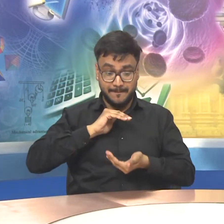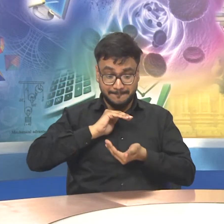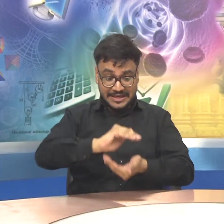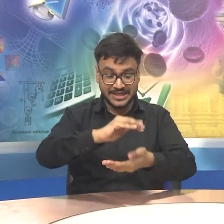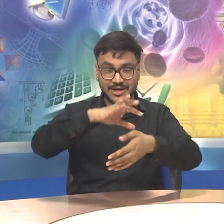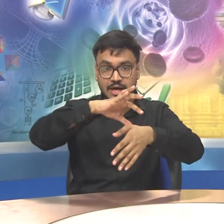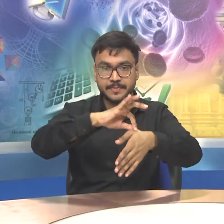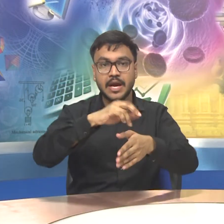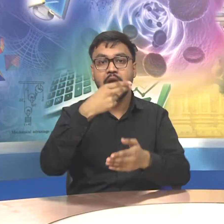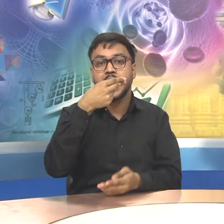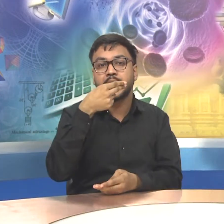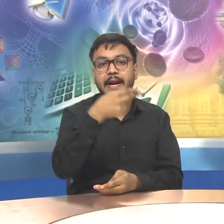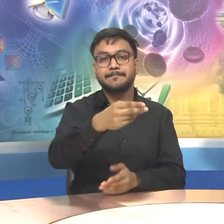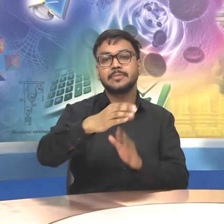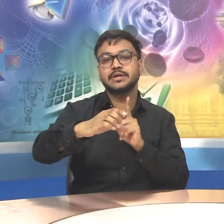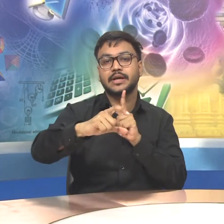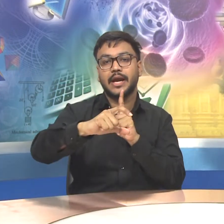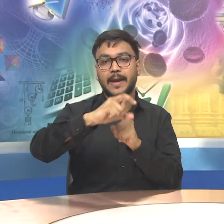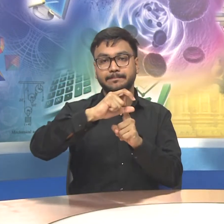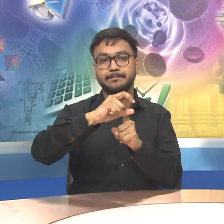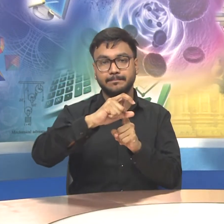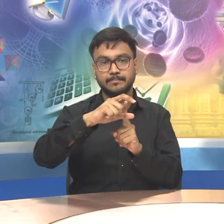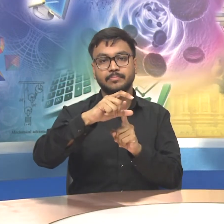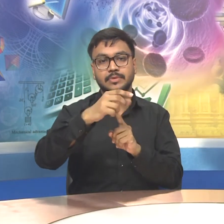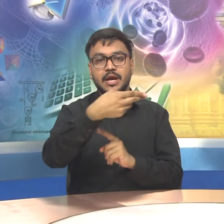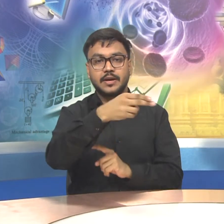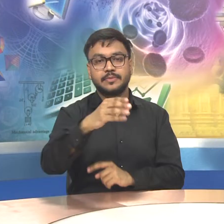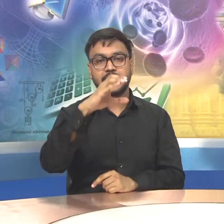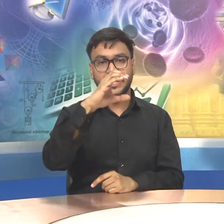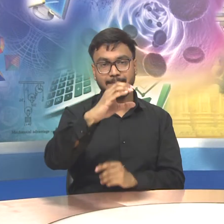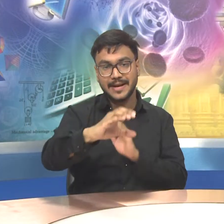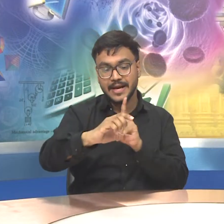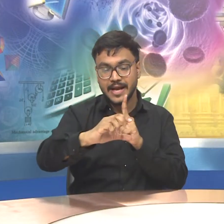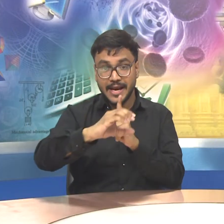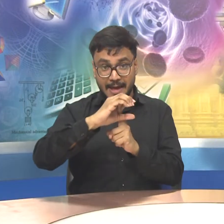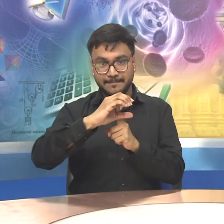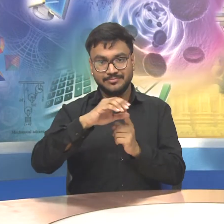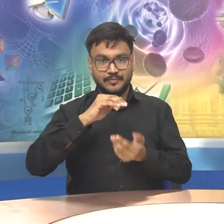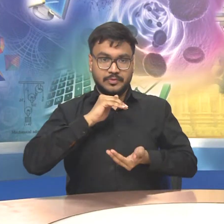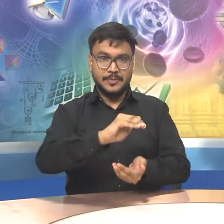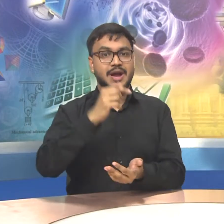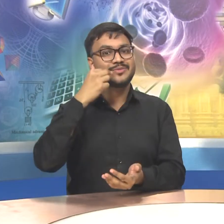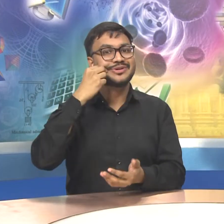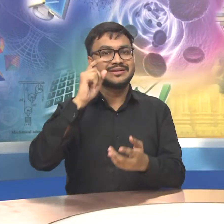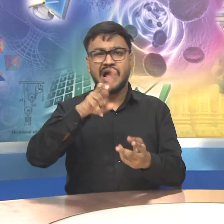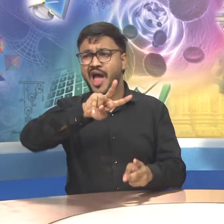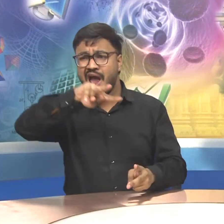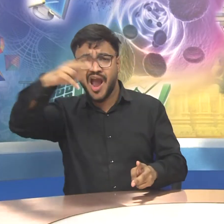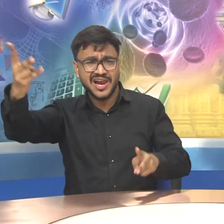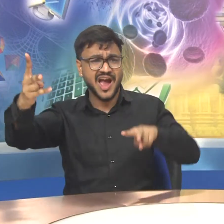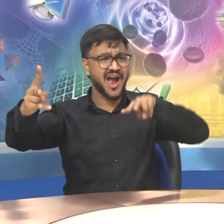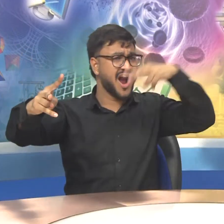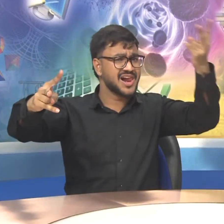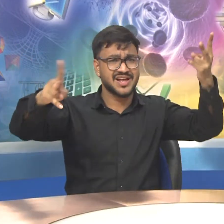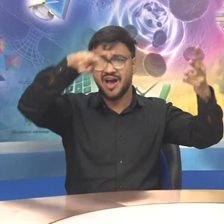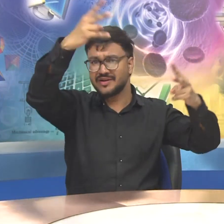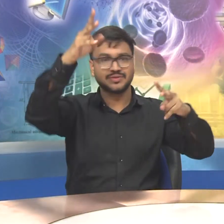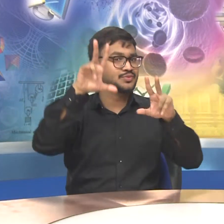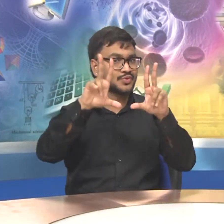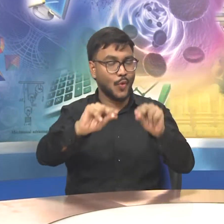A person is qualified for appointment as a judge only he or she is a